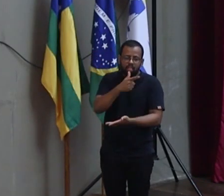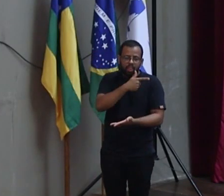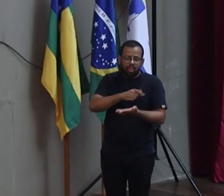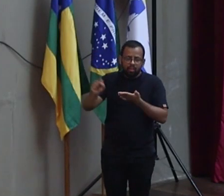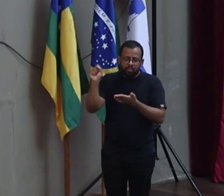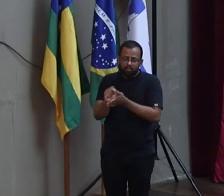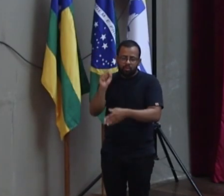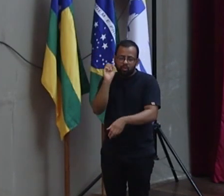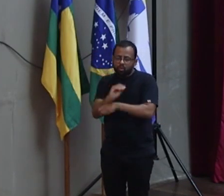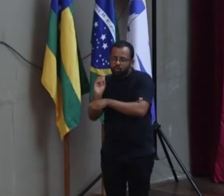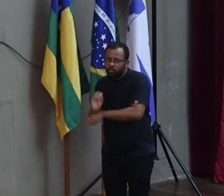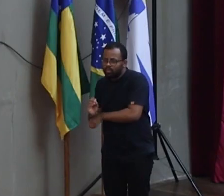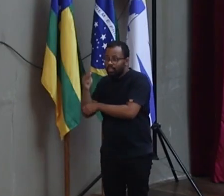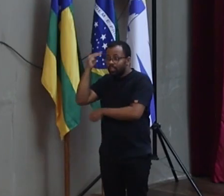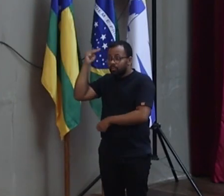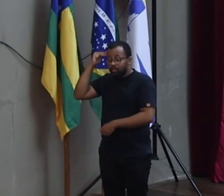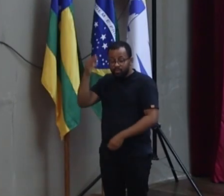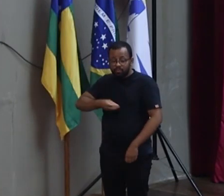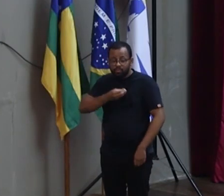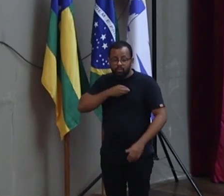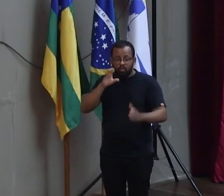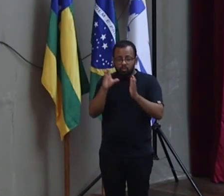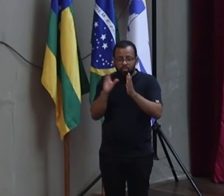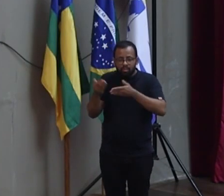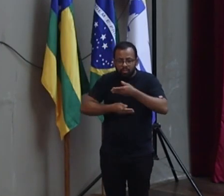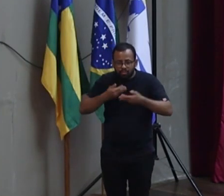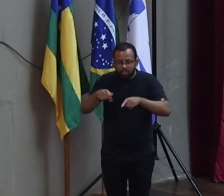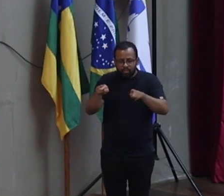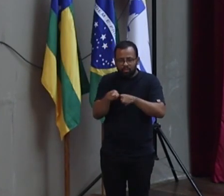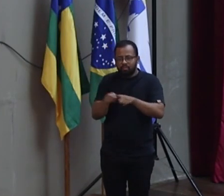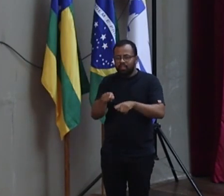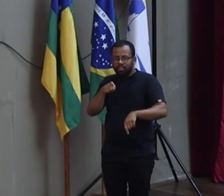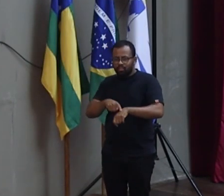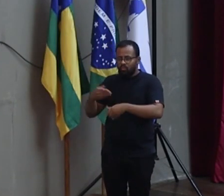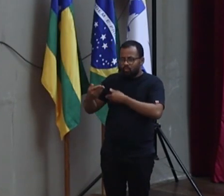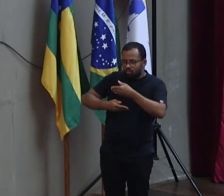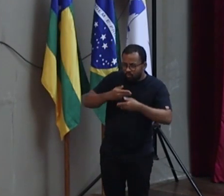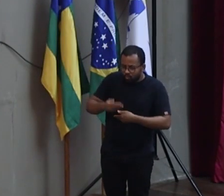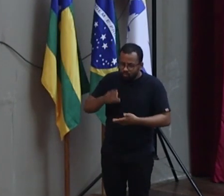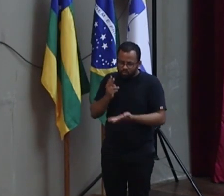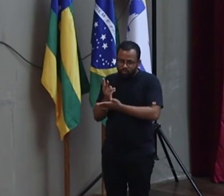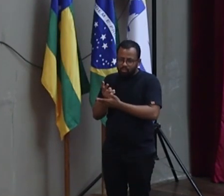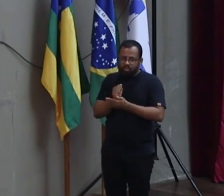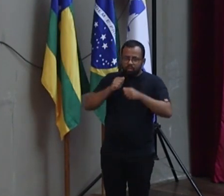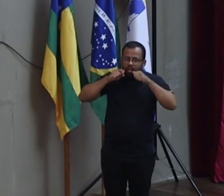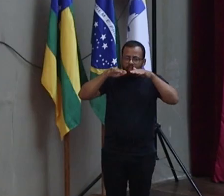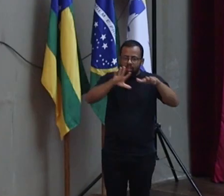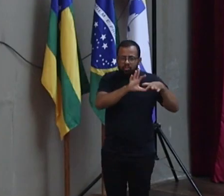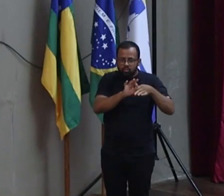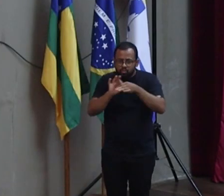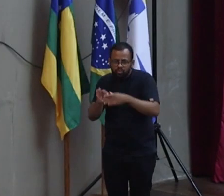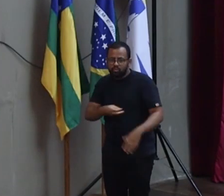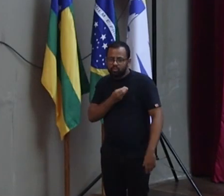quem cuida da memória viva de uma comunidade em movimento, que, ao mesmo tempo, é circular e que semeia esse contexto que